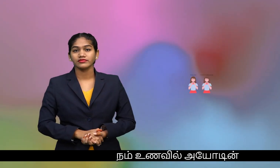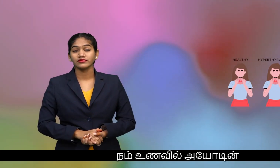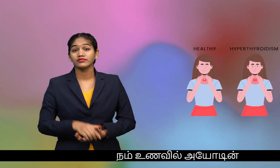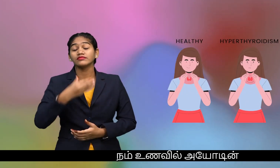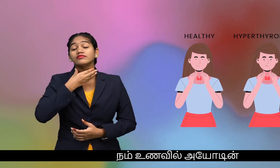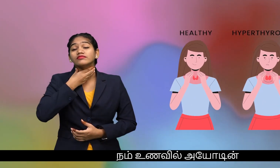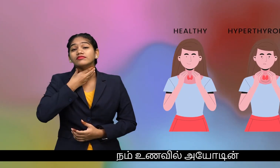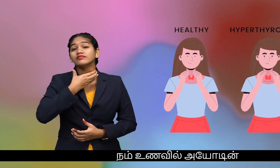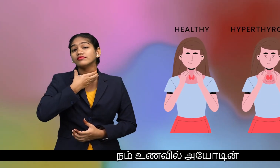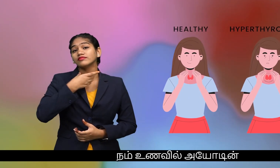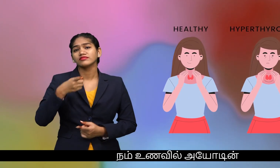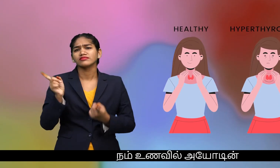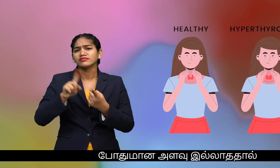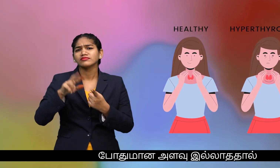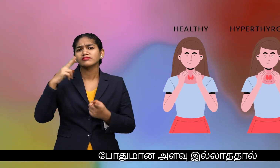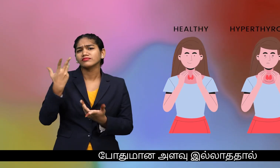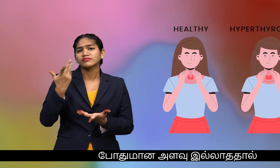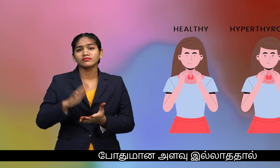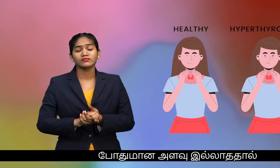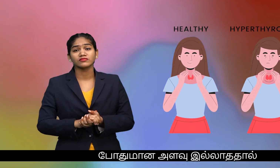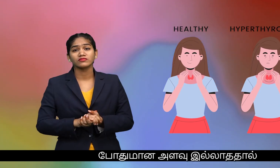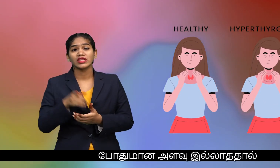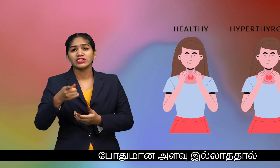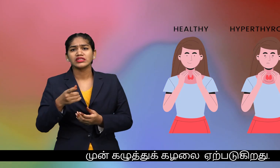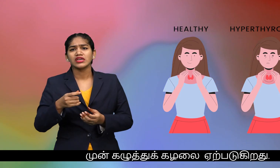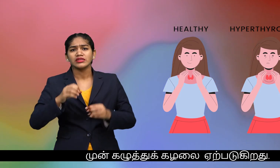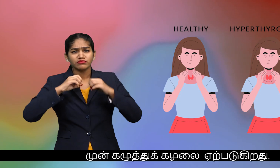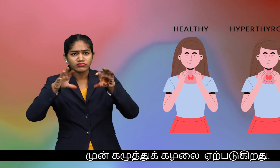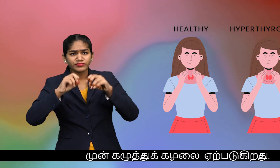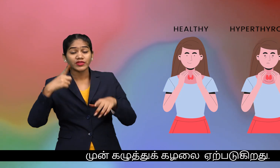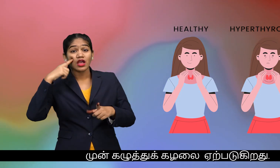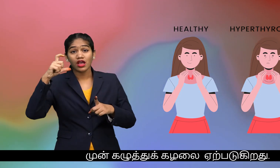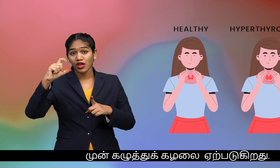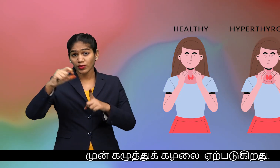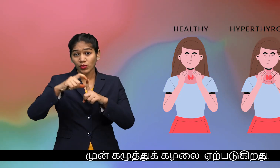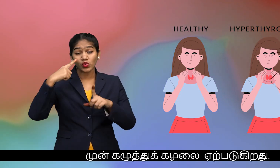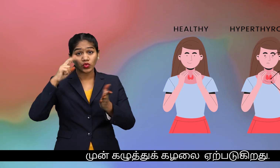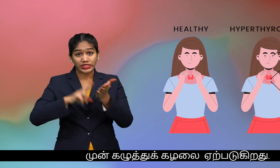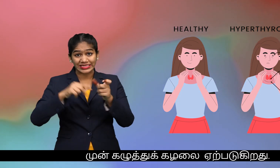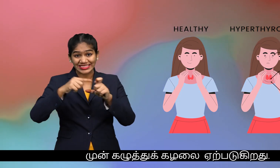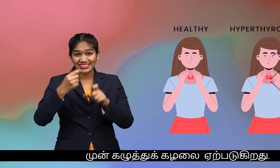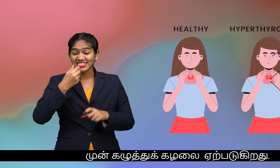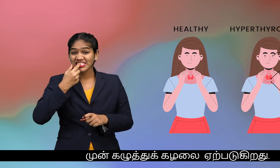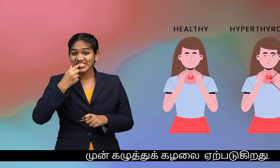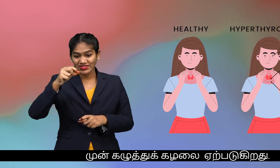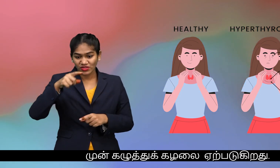நம் உணவில் அயோடின் போதுமான அளவு இல்லாததால் முன் கழுத்துக்கழலை ஏற்படுகிறது.